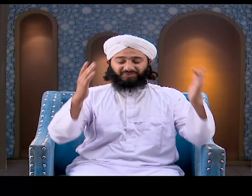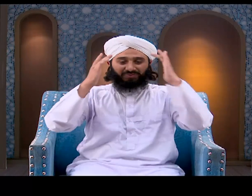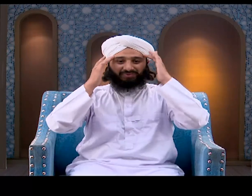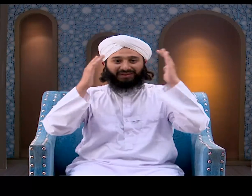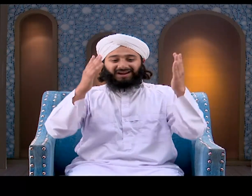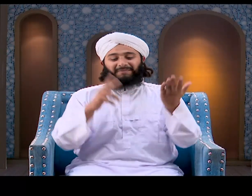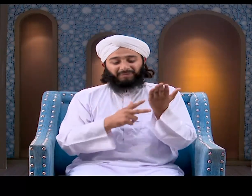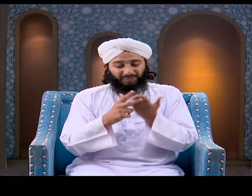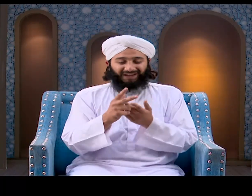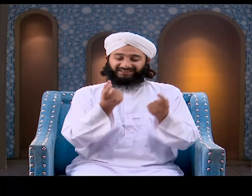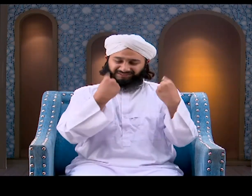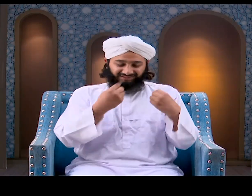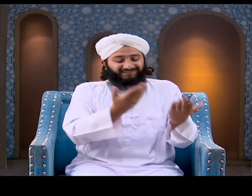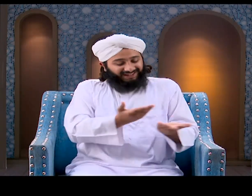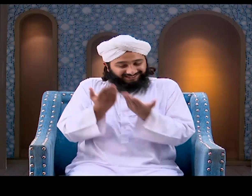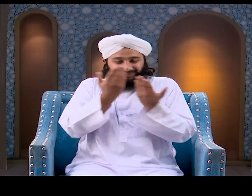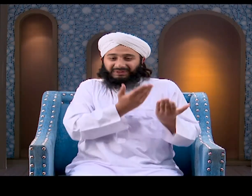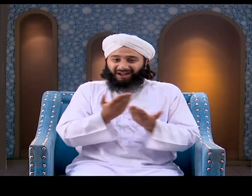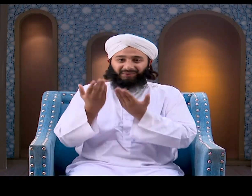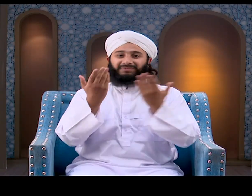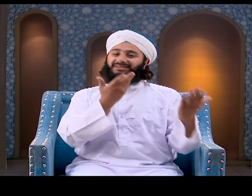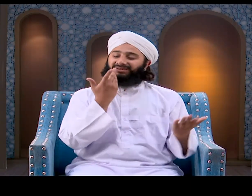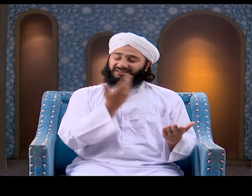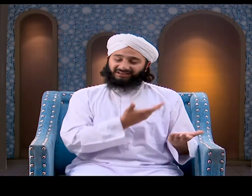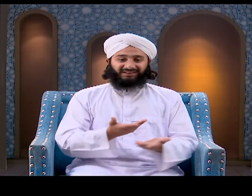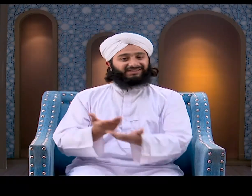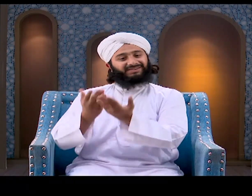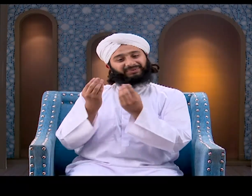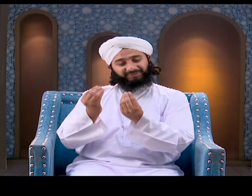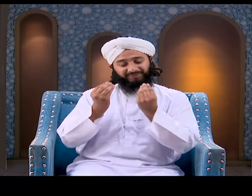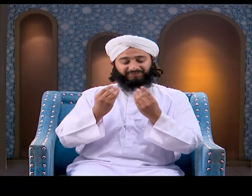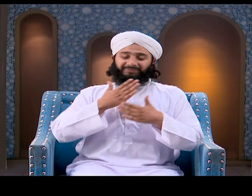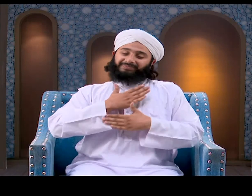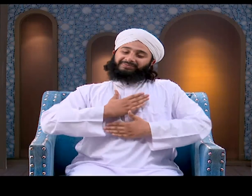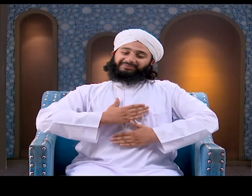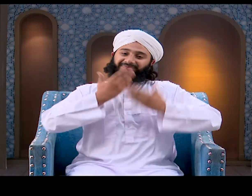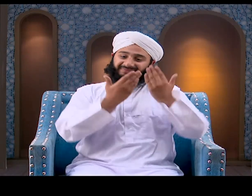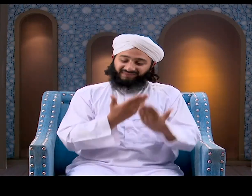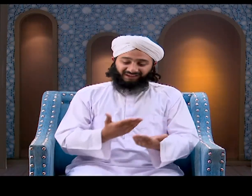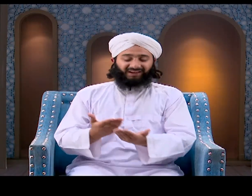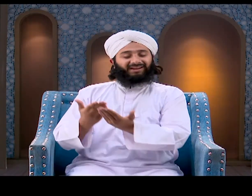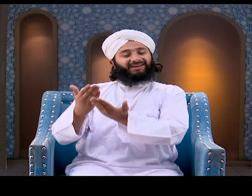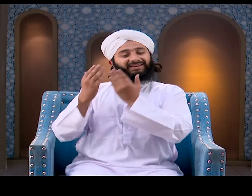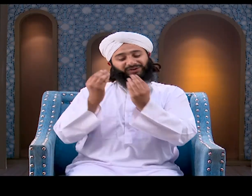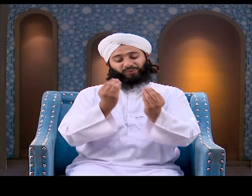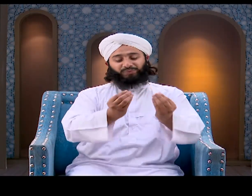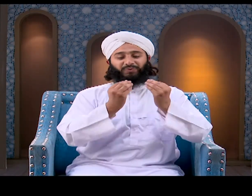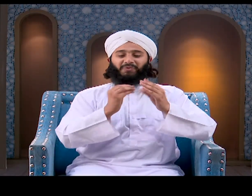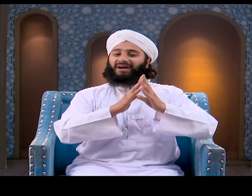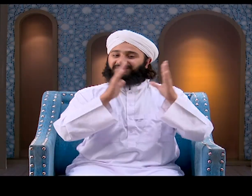جسم میں رہی، آجا تو قابل تعریف ہے، تیرے لیے راحت و مسرت اور پاک رزق کی خوشخبری ہے، اور یہ